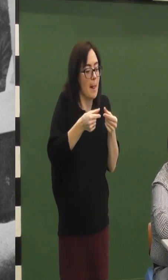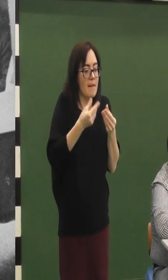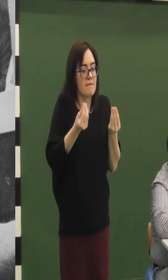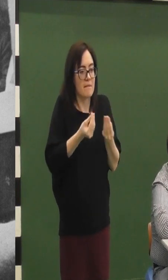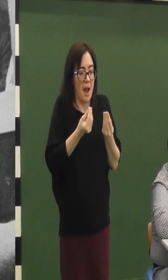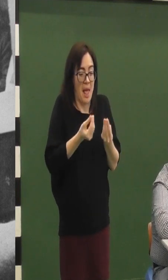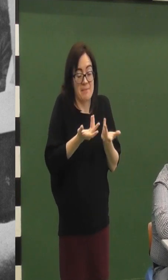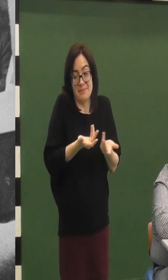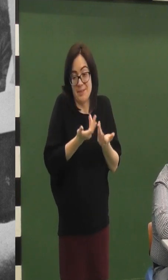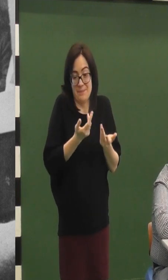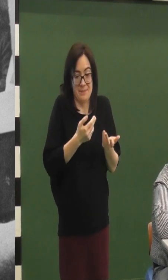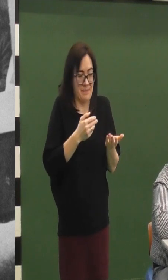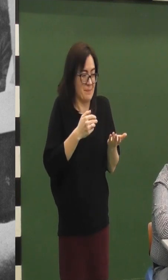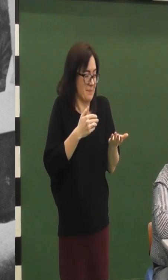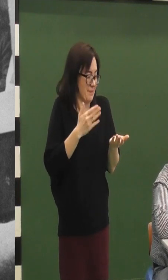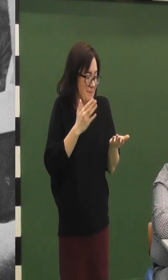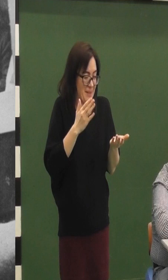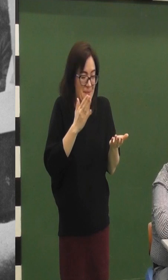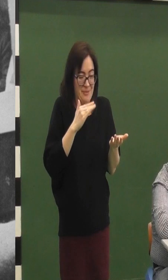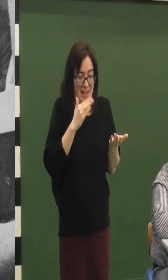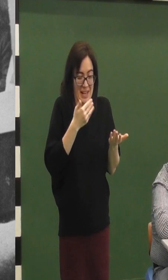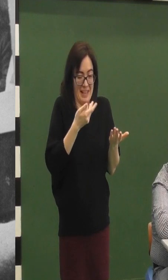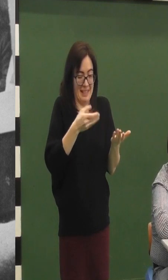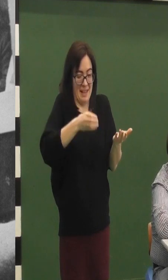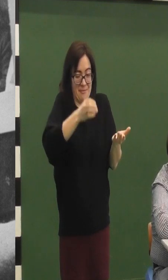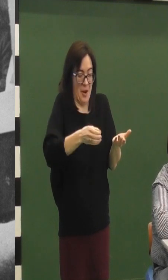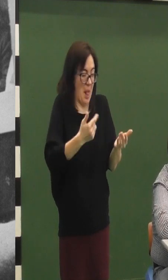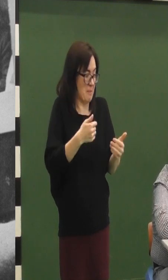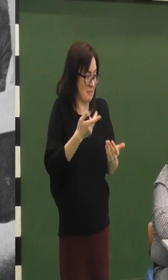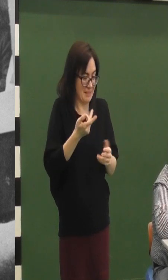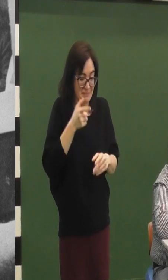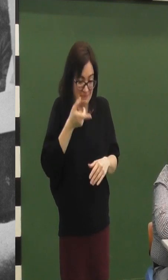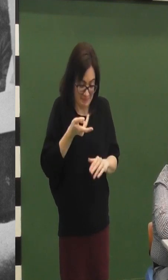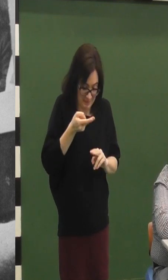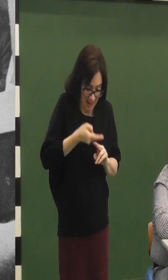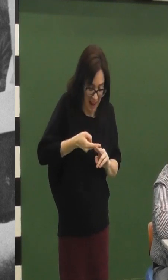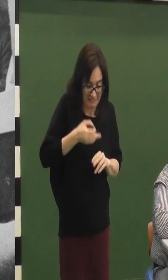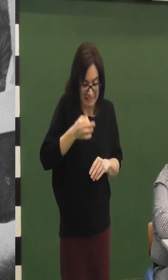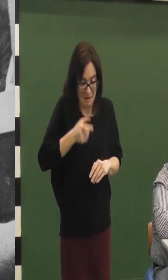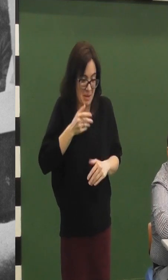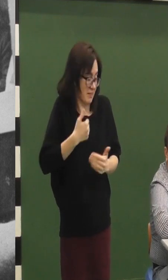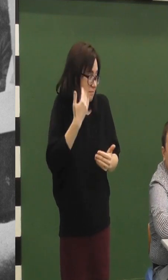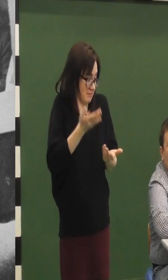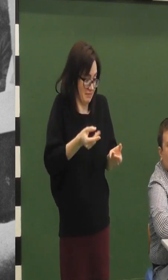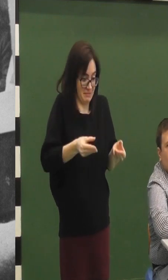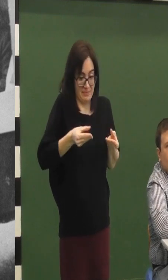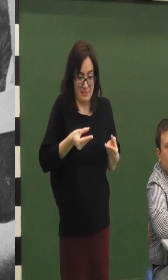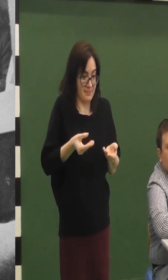fekete italból, ami nem tudtuk, hogy kávé vagy teje, vagy micsoda.